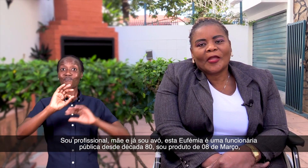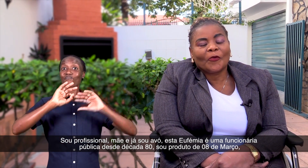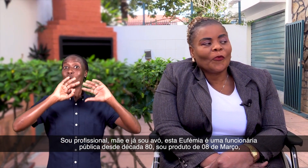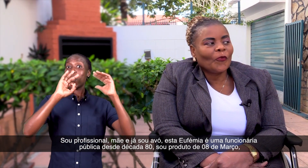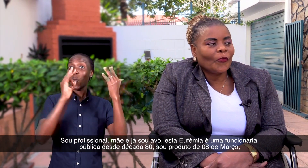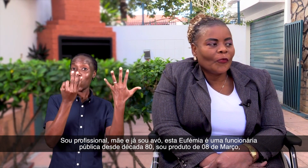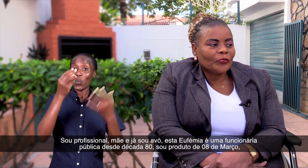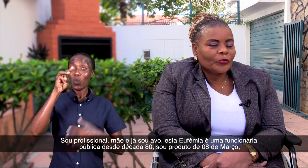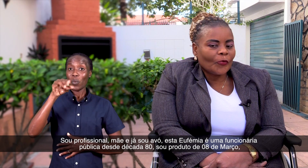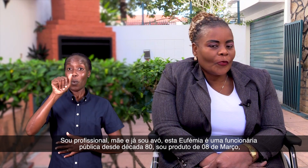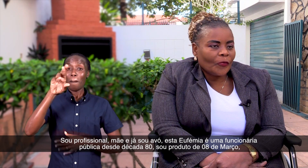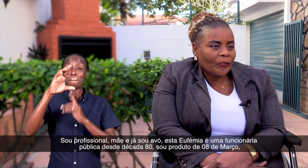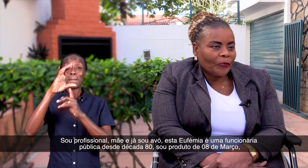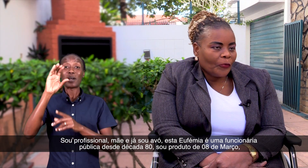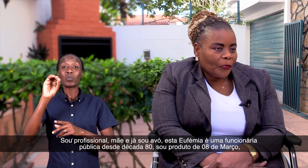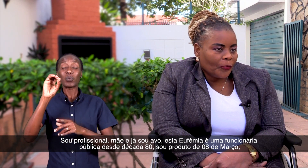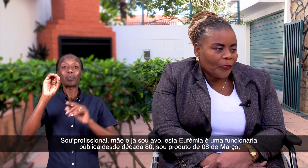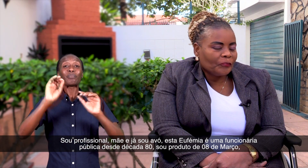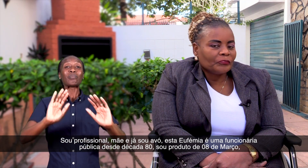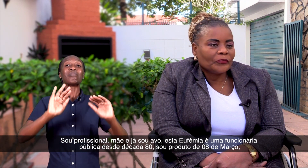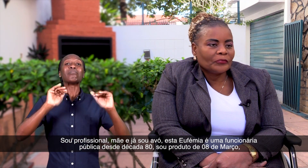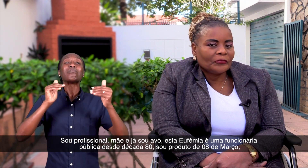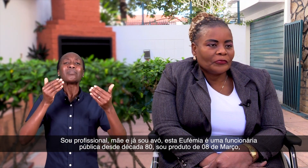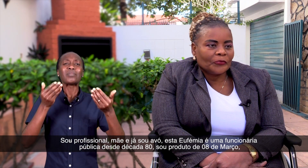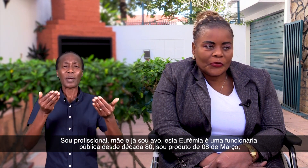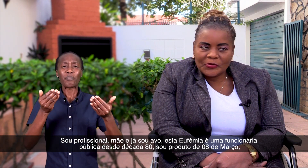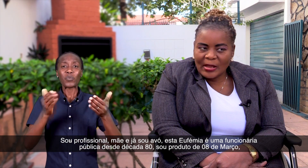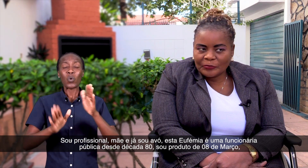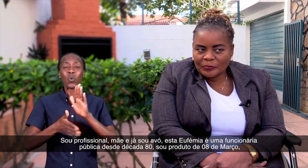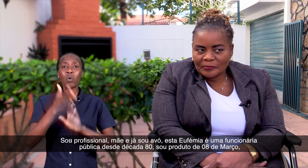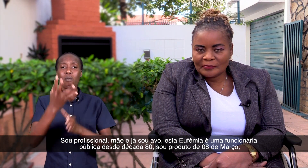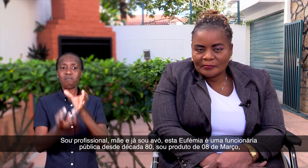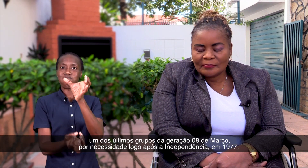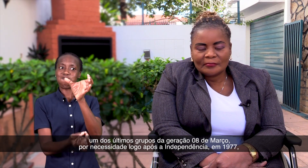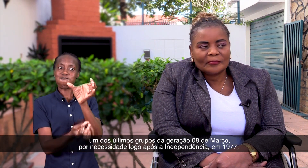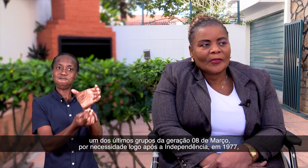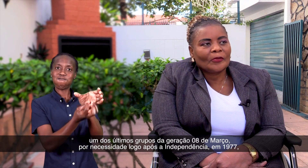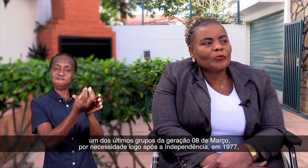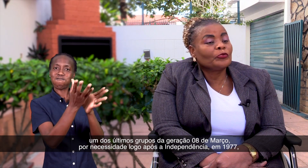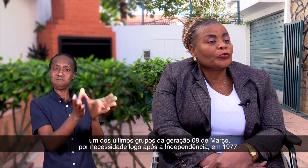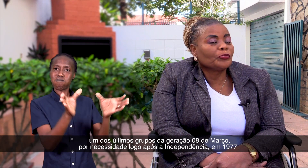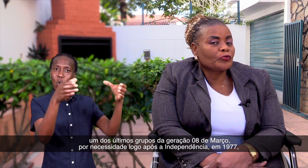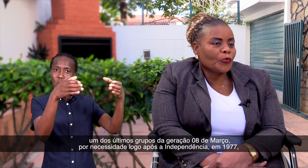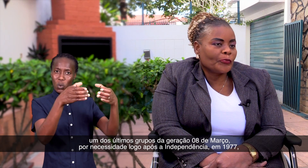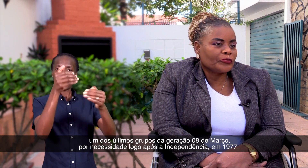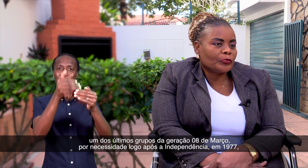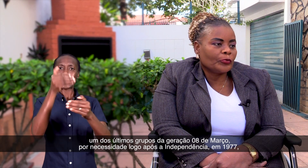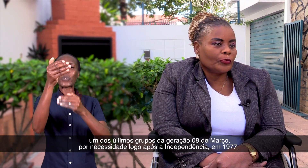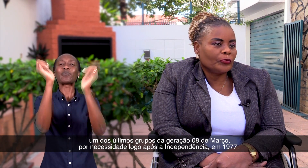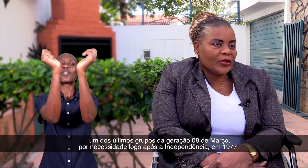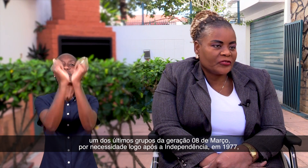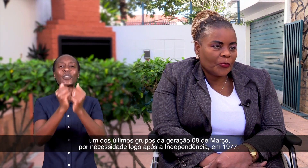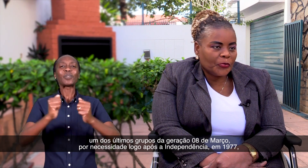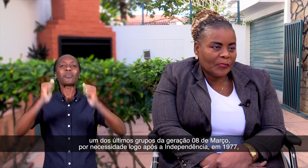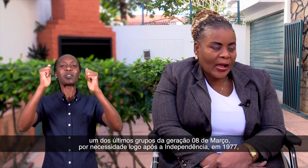Então, eu sou produto do 8 de Março. Um dos últimos grupos